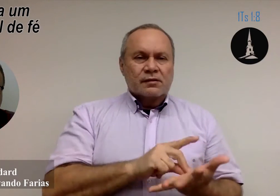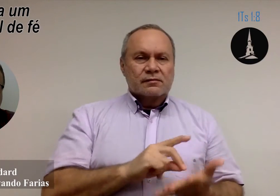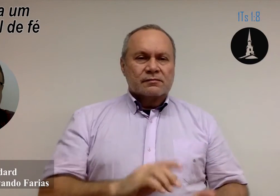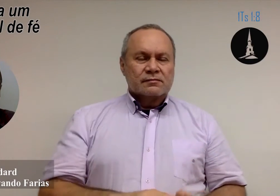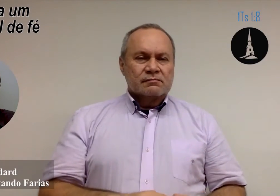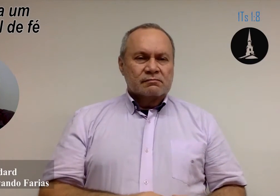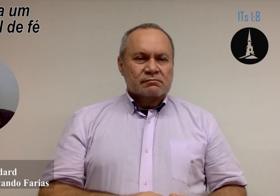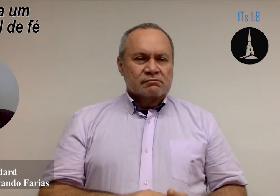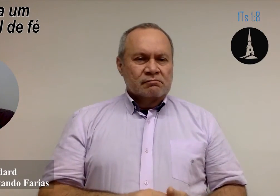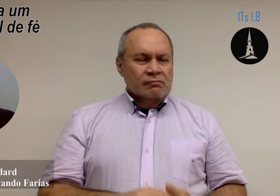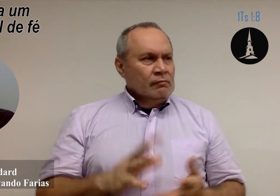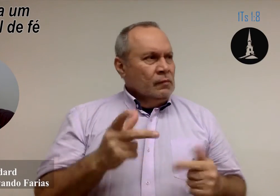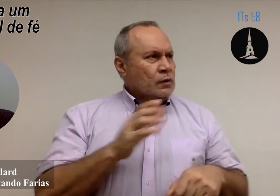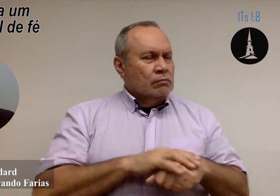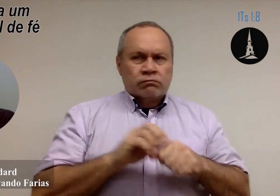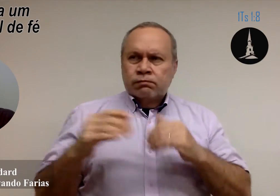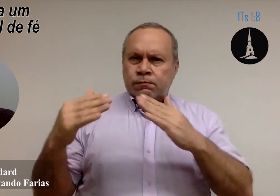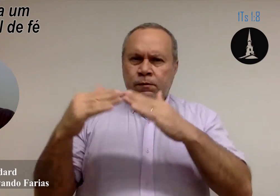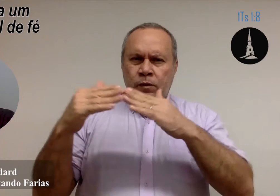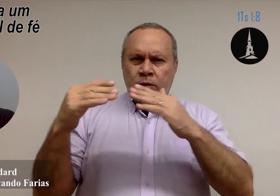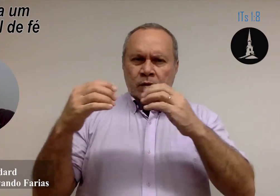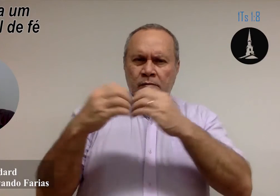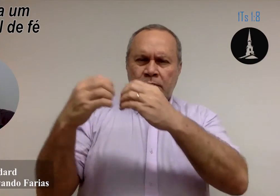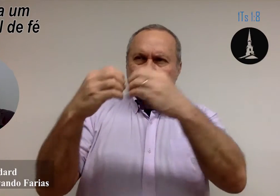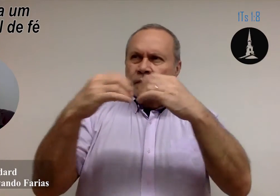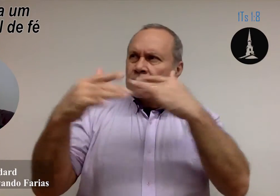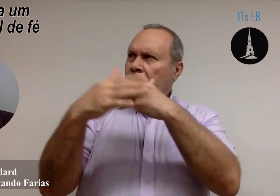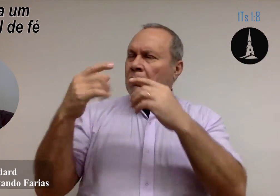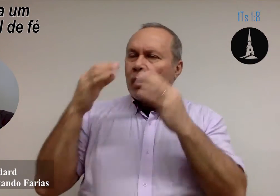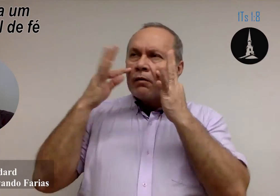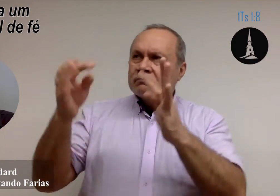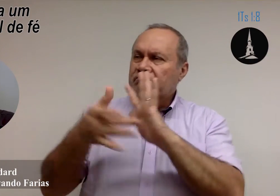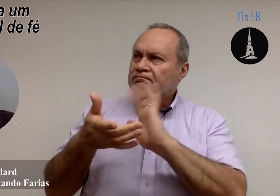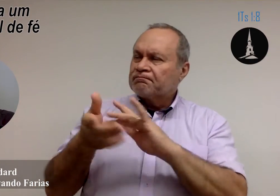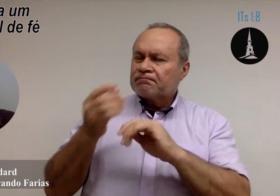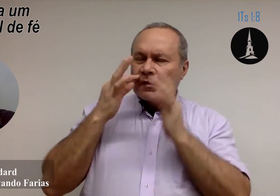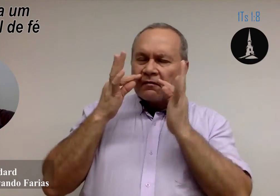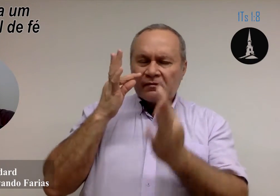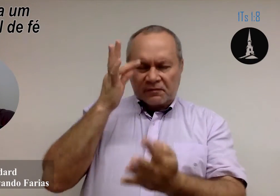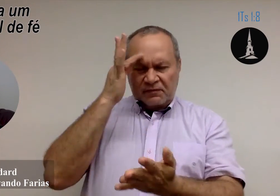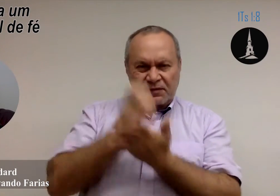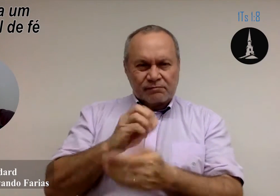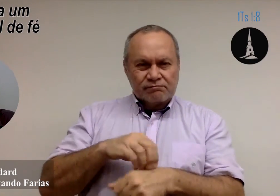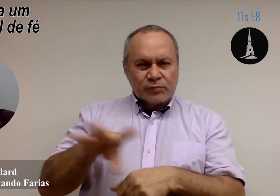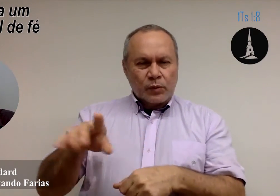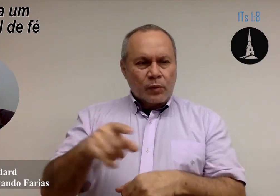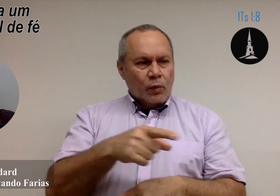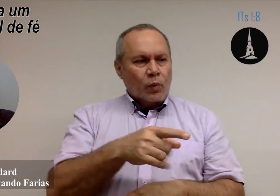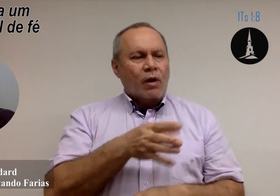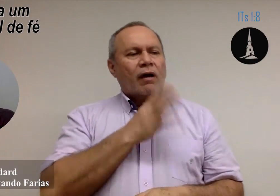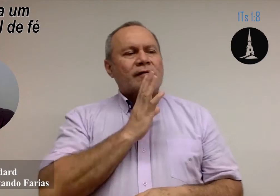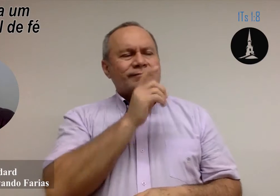fé. Por isso, por toda parte, divulgou-se a fé daqueles irmãos. Aquela igreja era